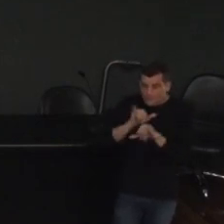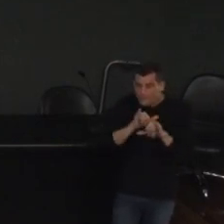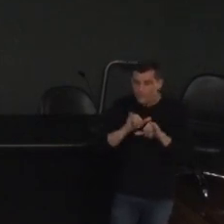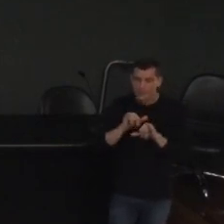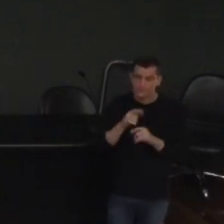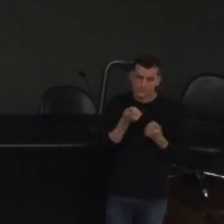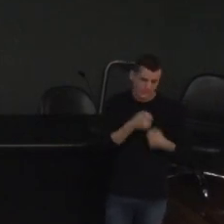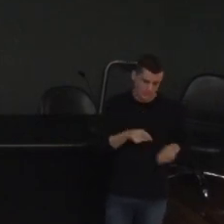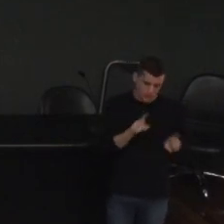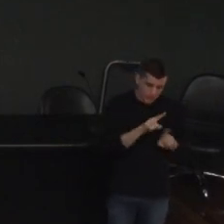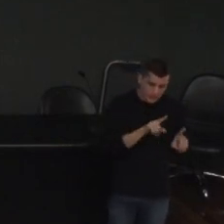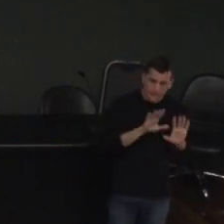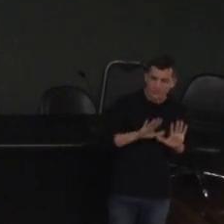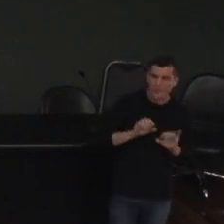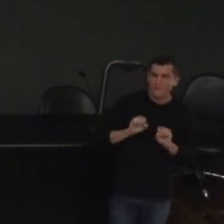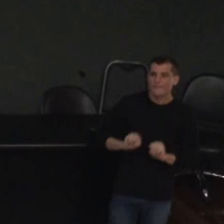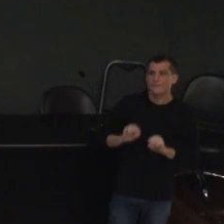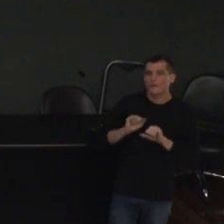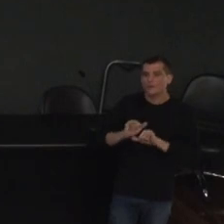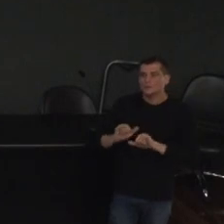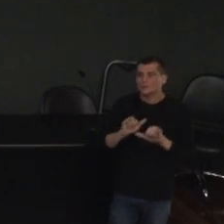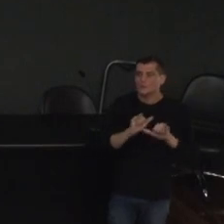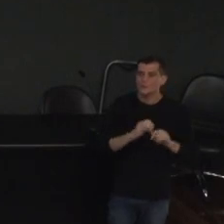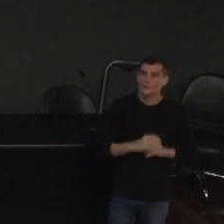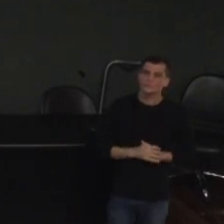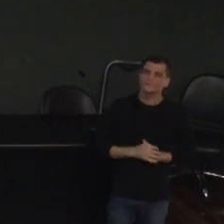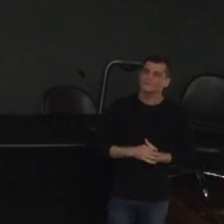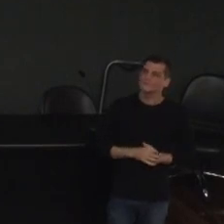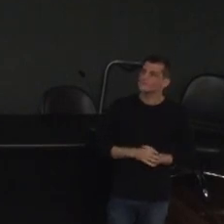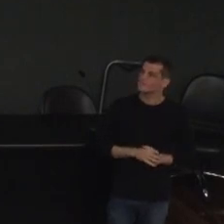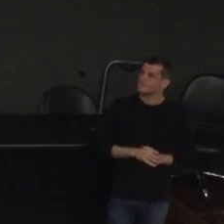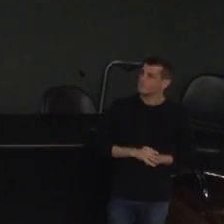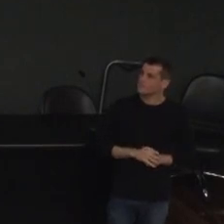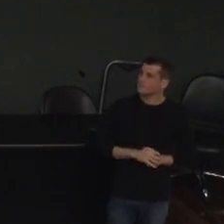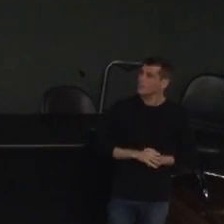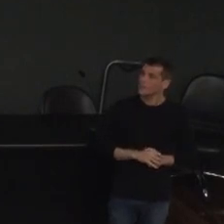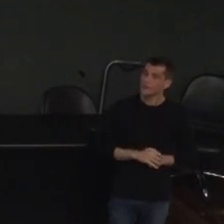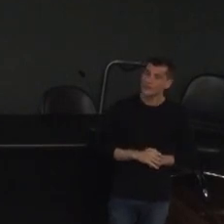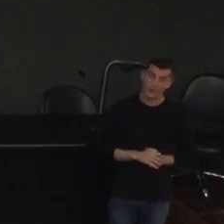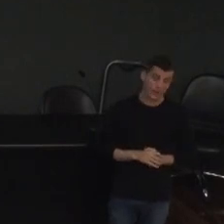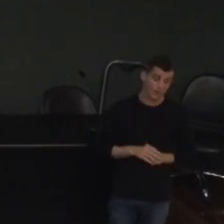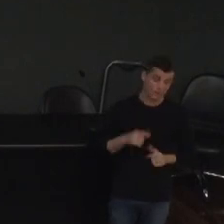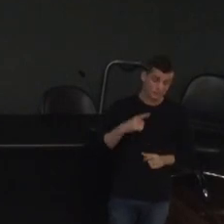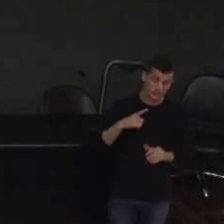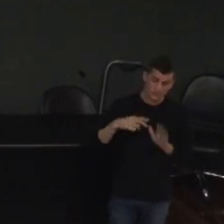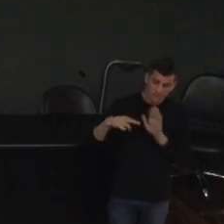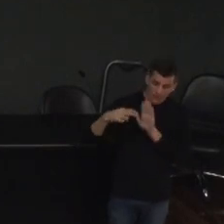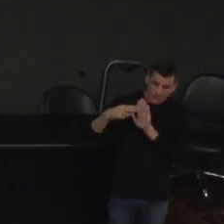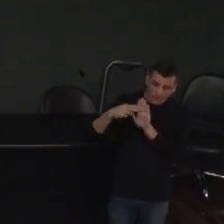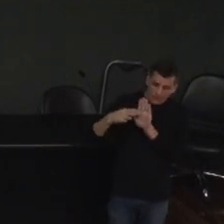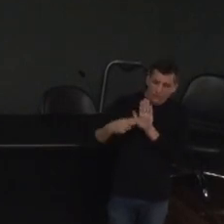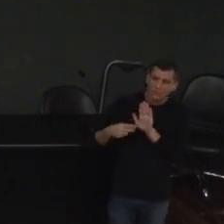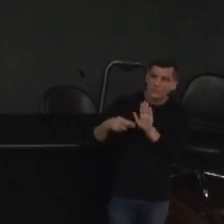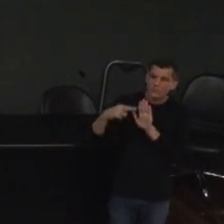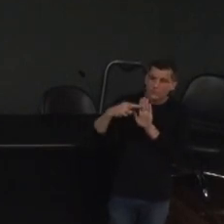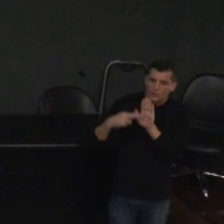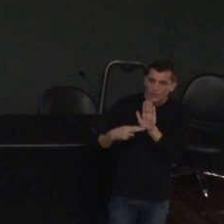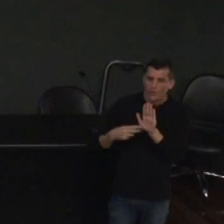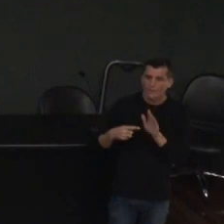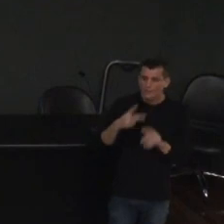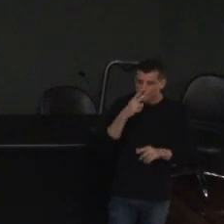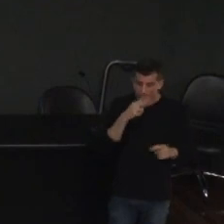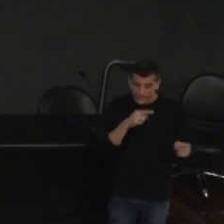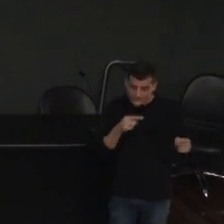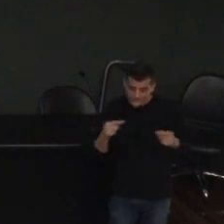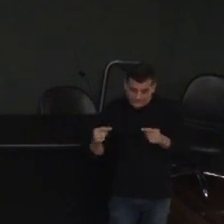então percebam que parecem normas conflitantes Mas se a gente vai ler com